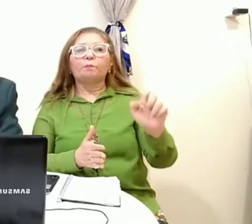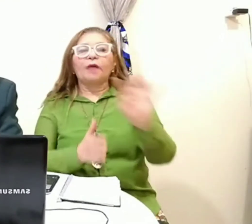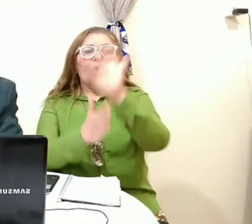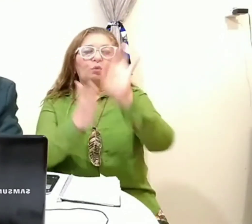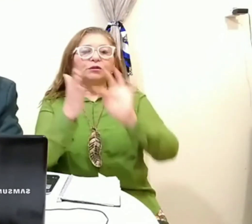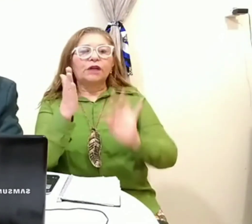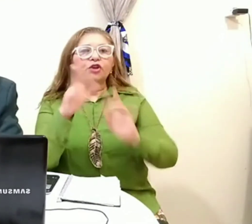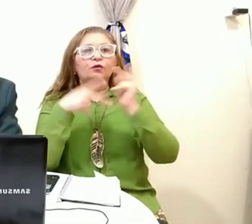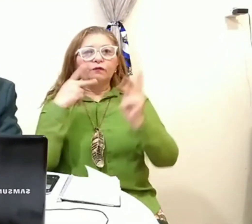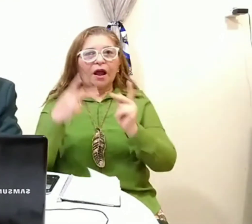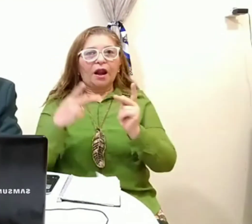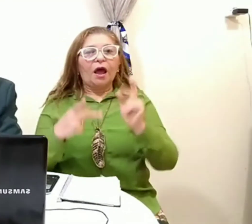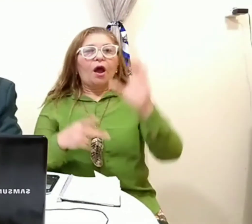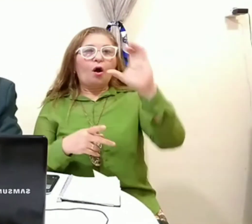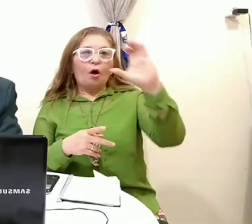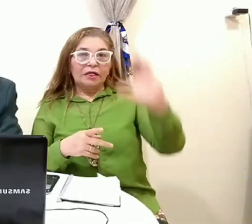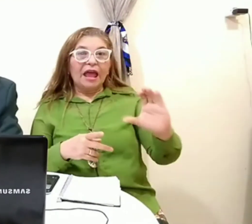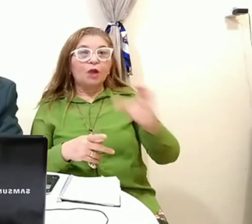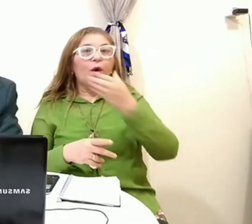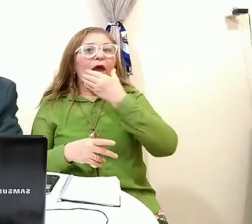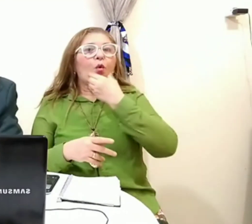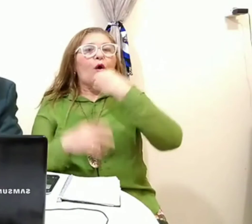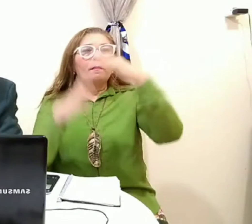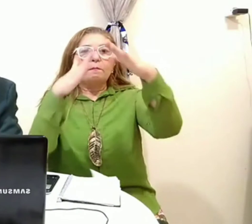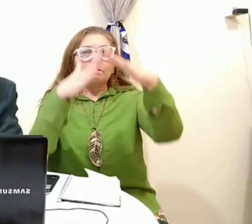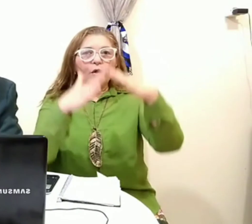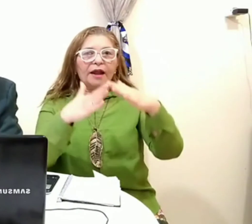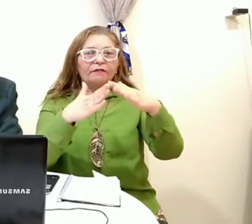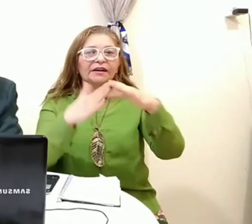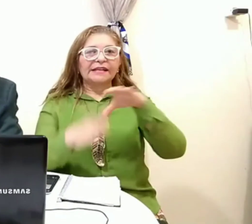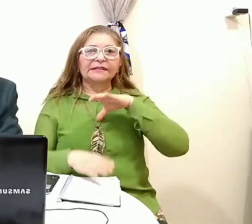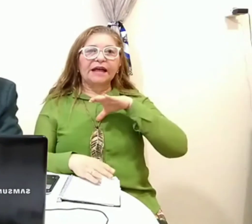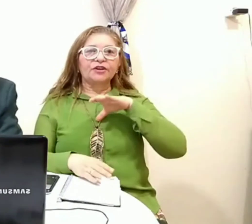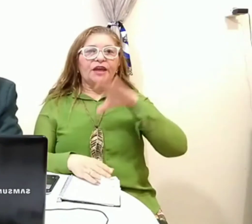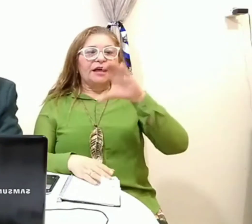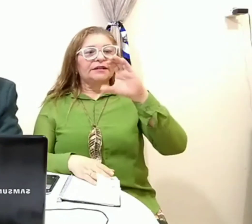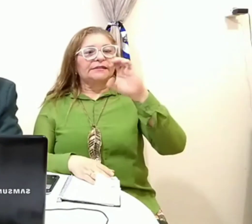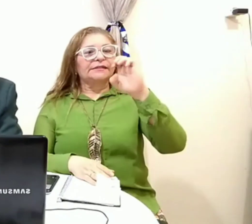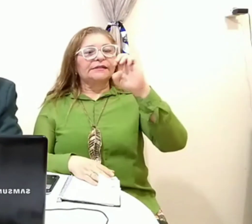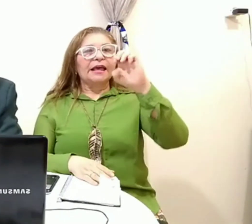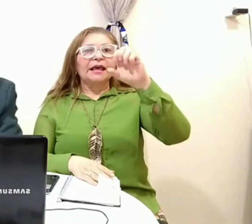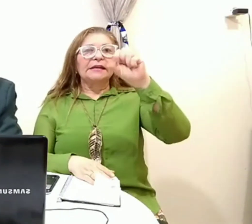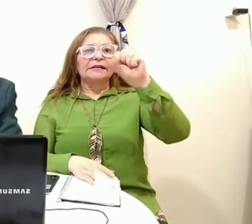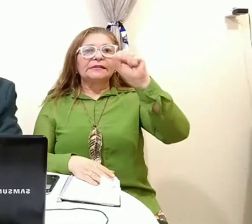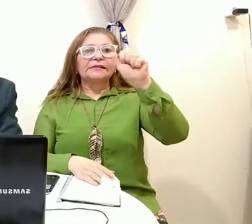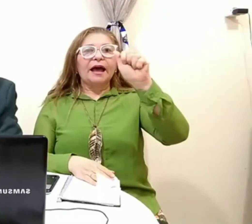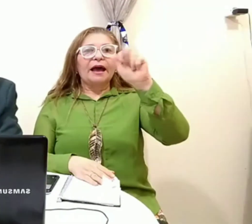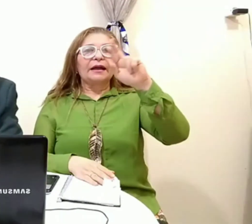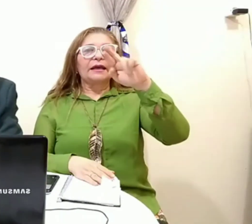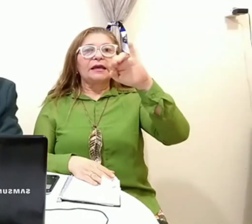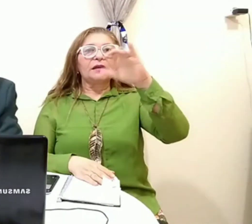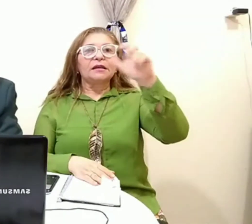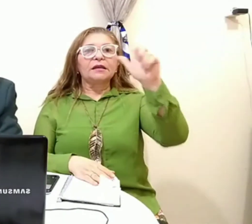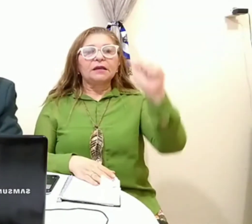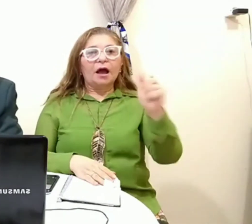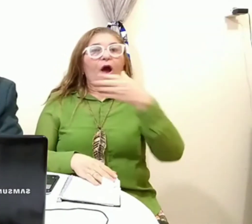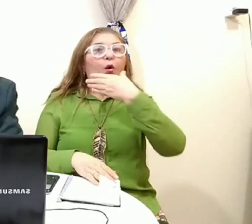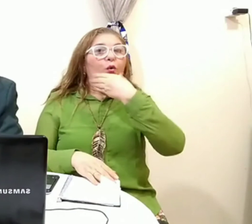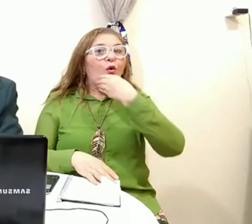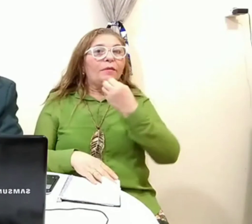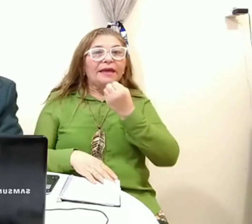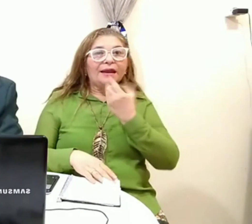Cornélio morava em Cesareia e ele era um homem piedoso, temente a Deus, ele fazia esmolas